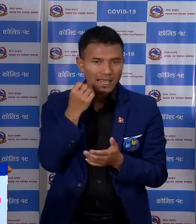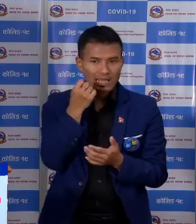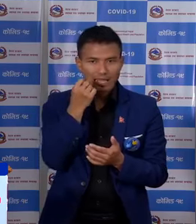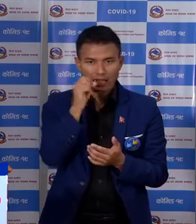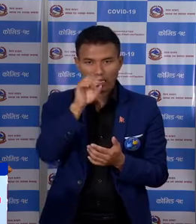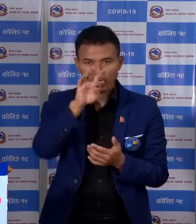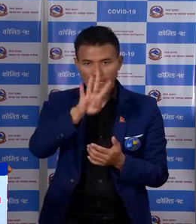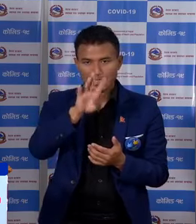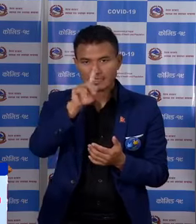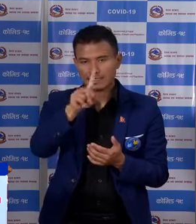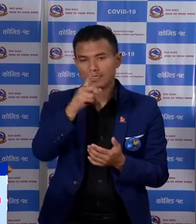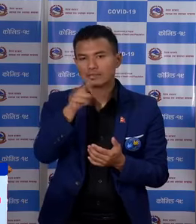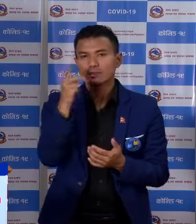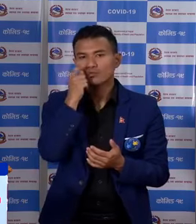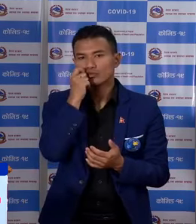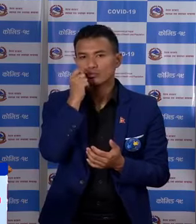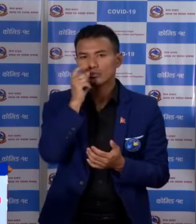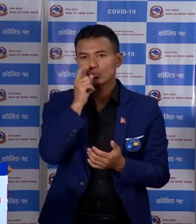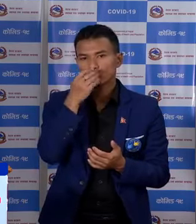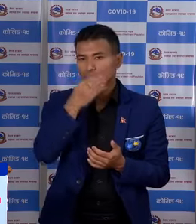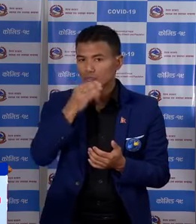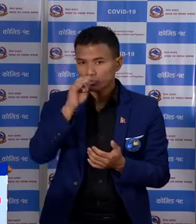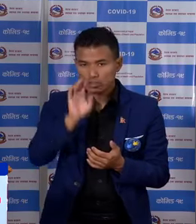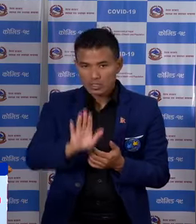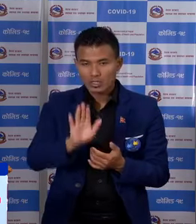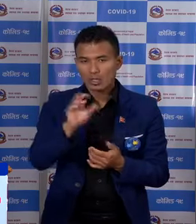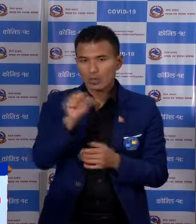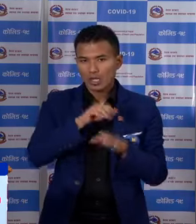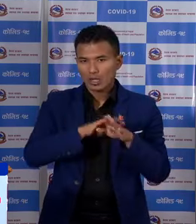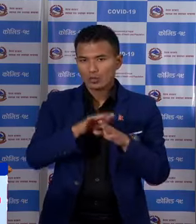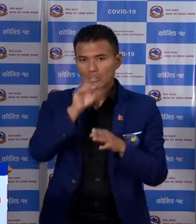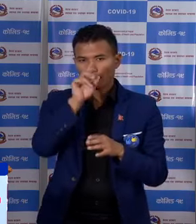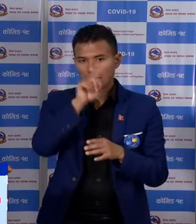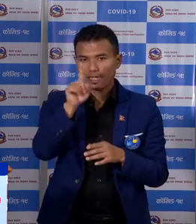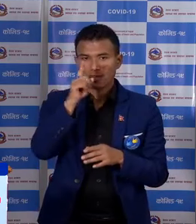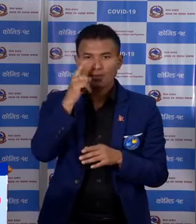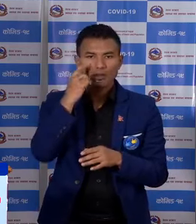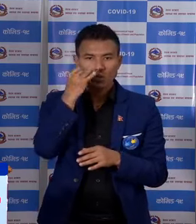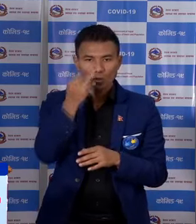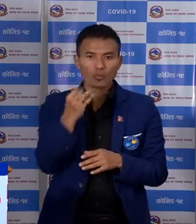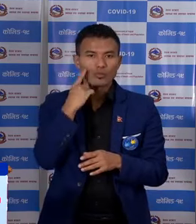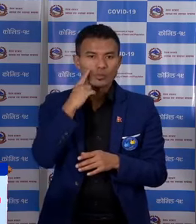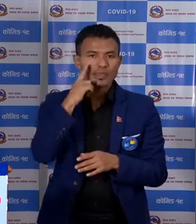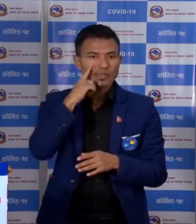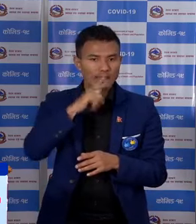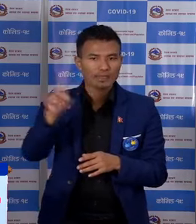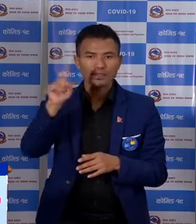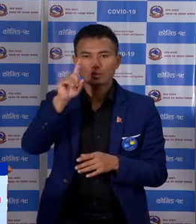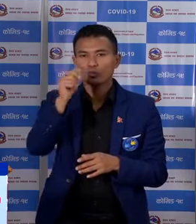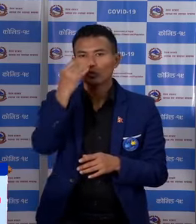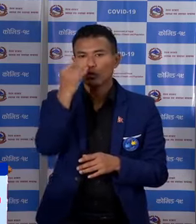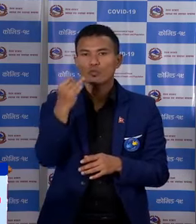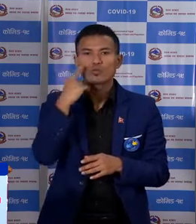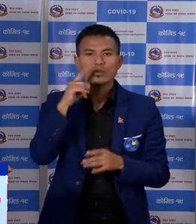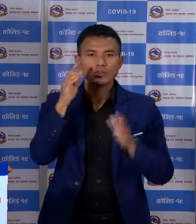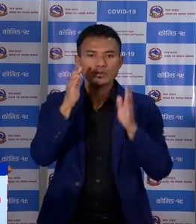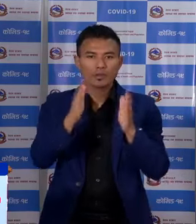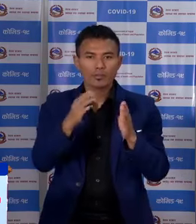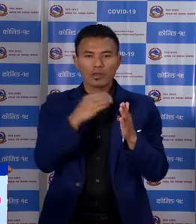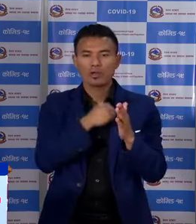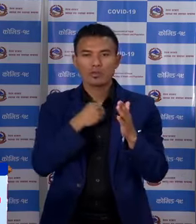41 जाना पुरूश हरू उनुँँछ वहारू 11 दिन देखी 14 दिन सम्मा को अब दिमा